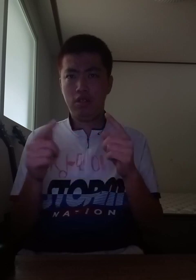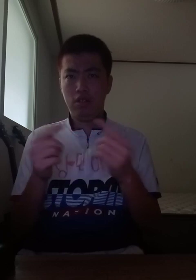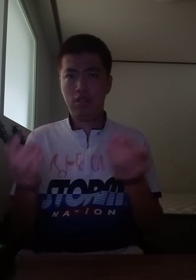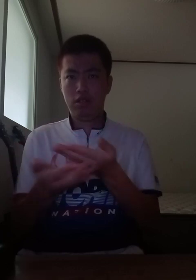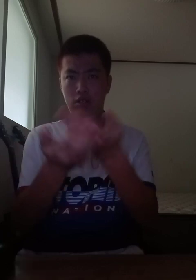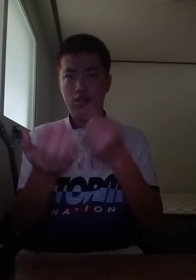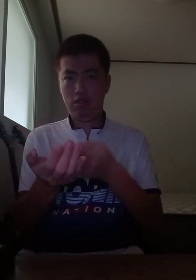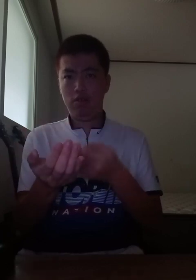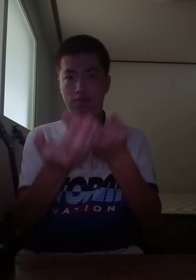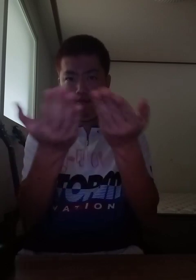보시죠.